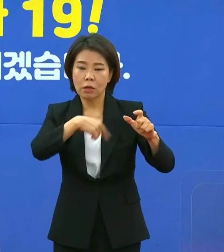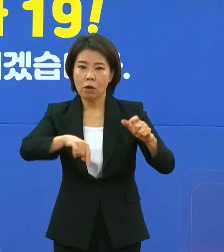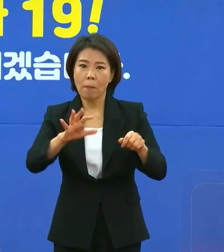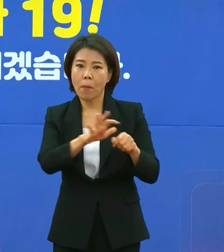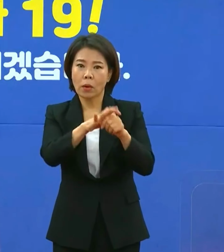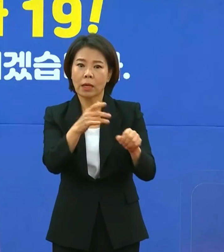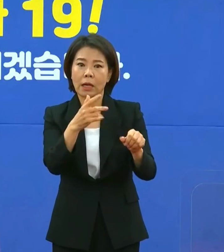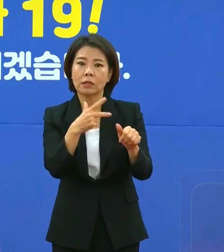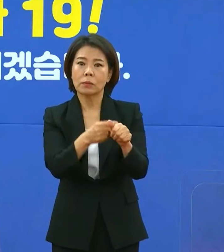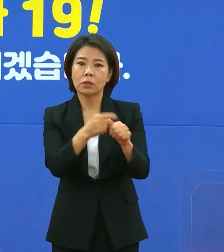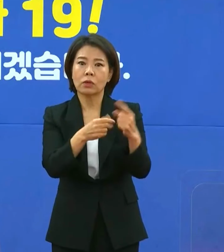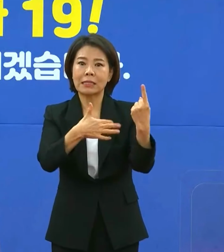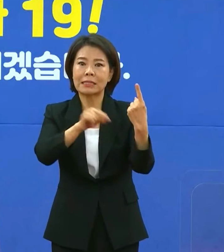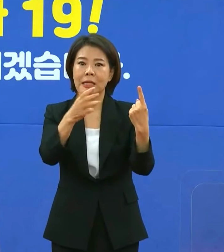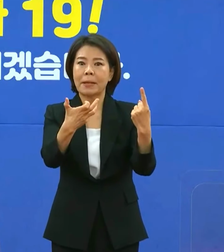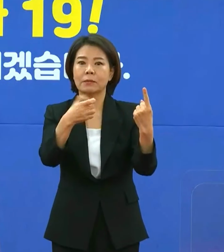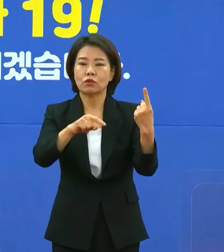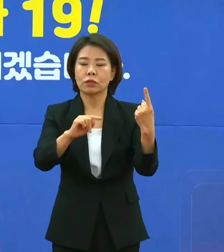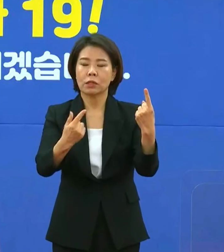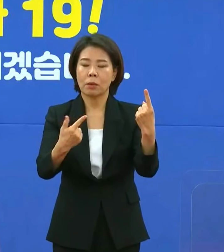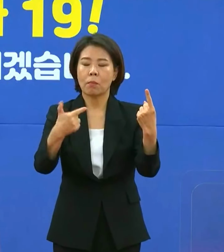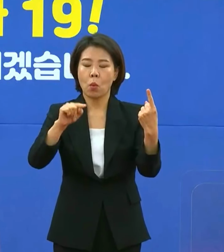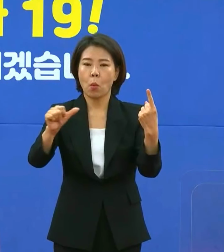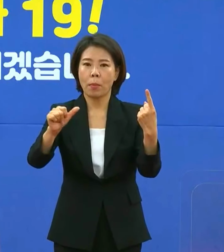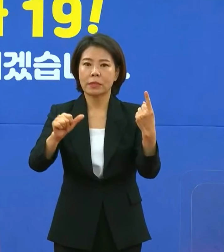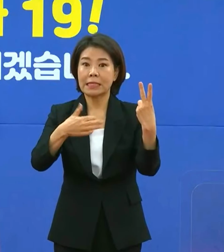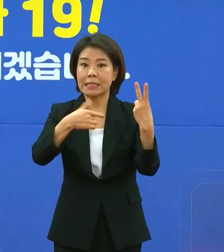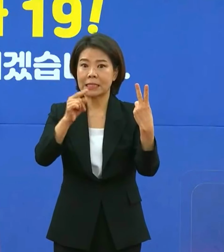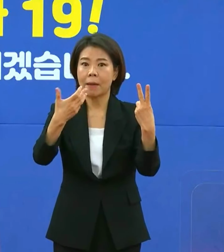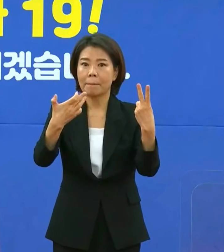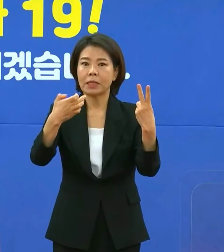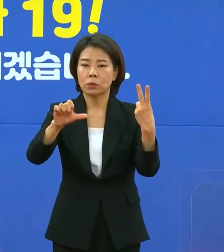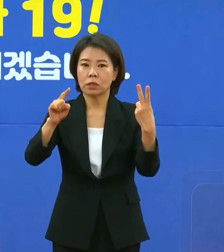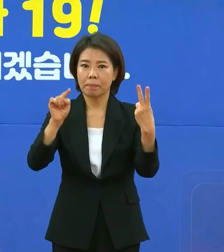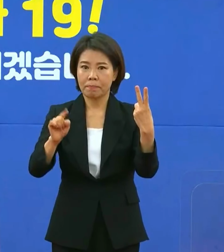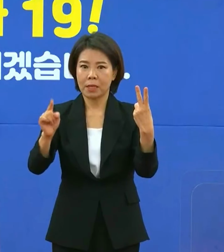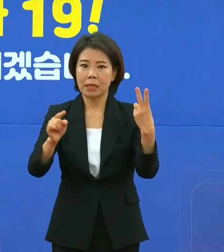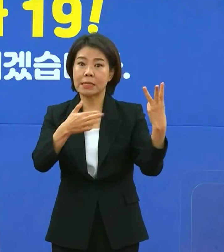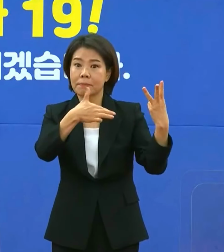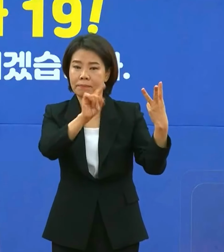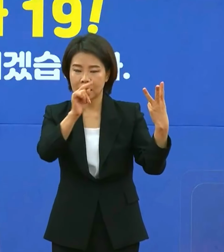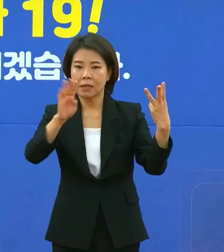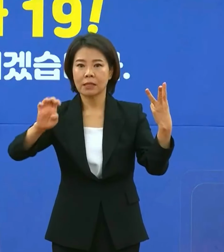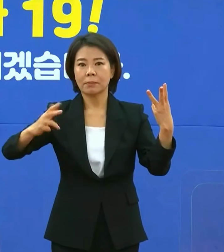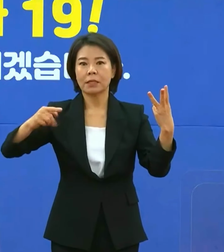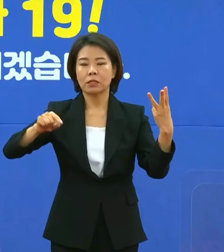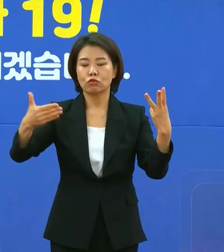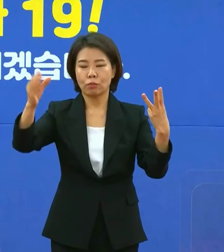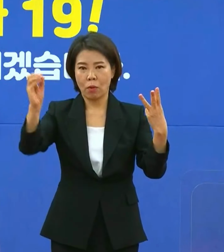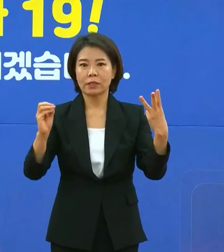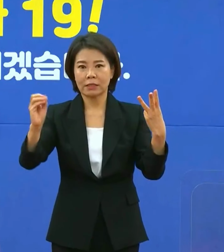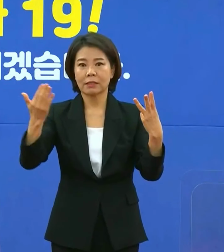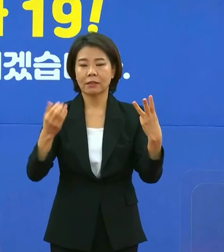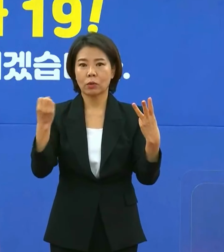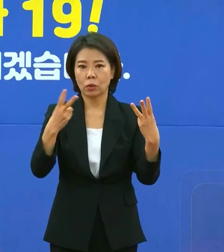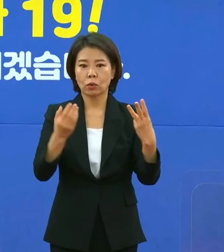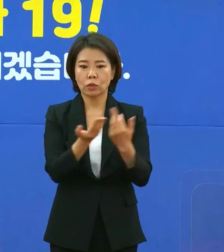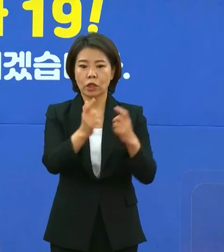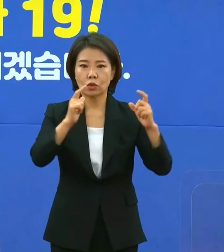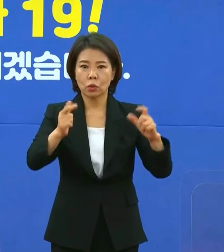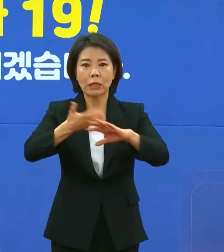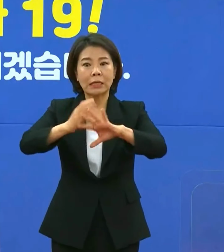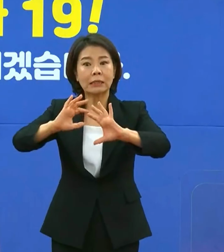접종 u 는 1차 86.5% 잊자 80 5.1 3차 48.9% 이고 돈